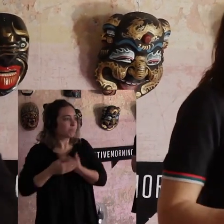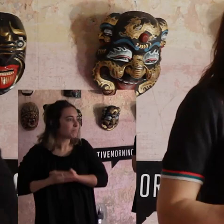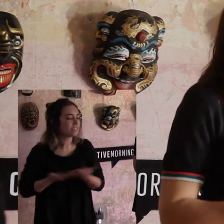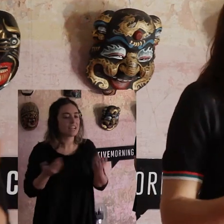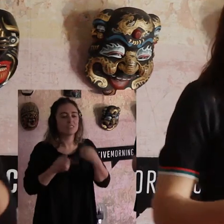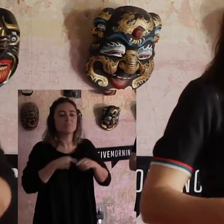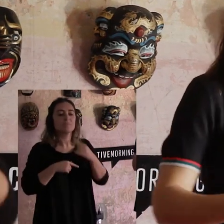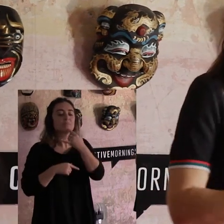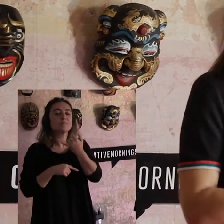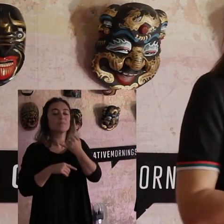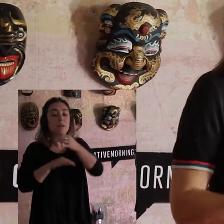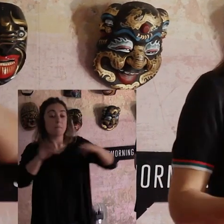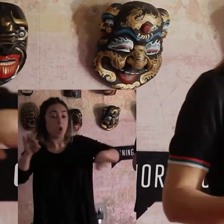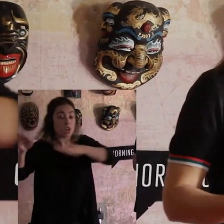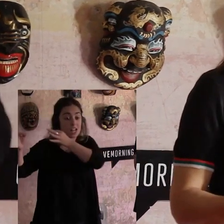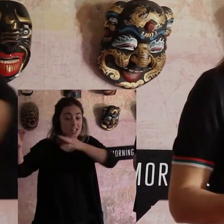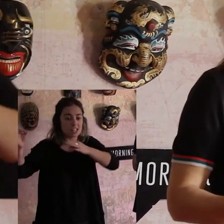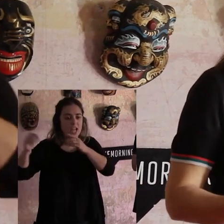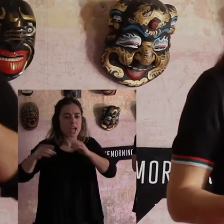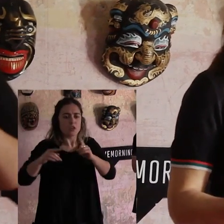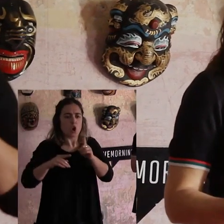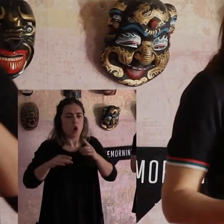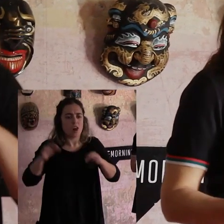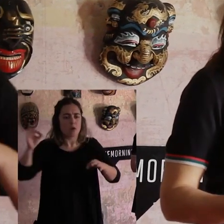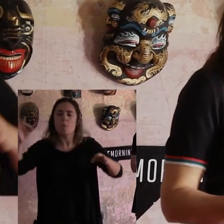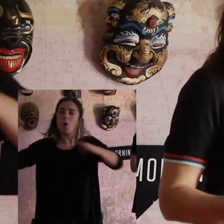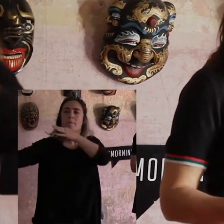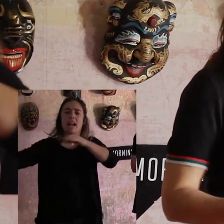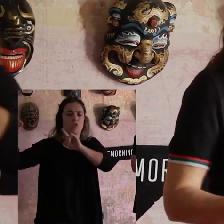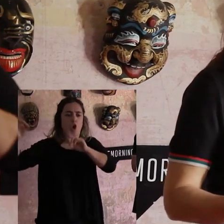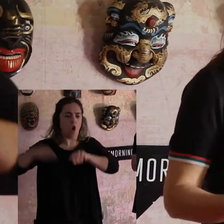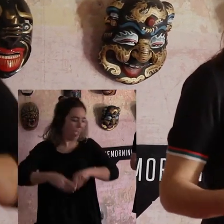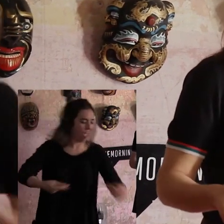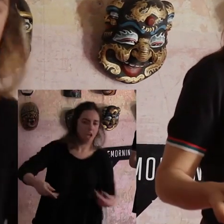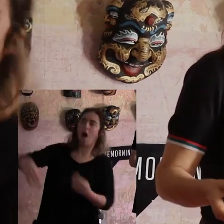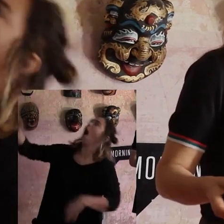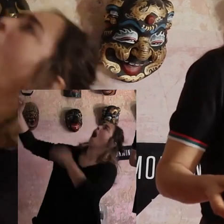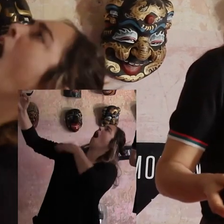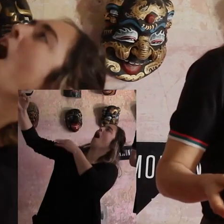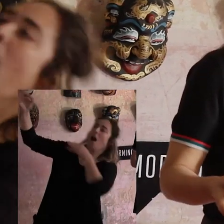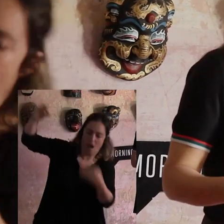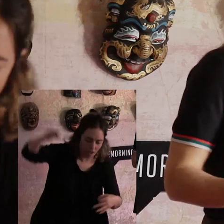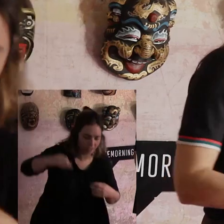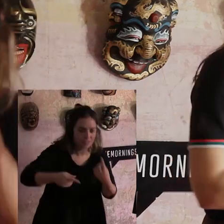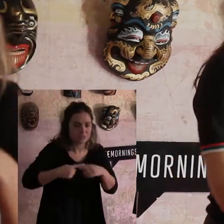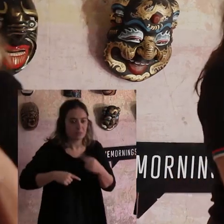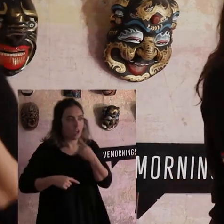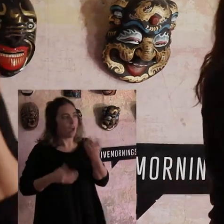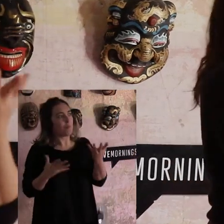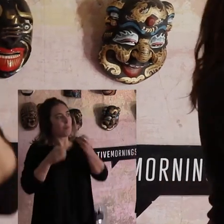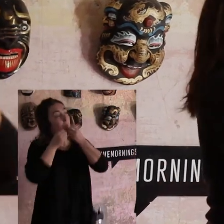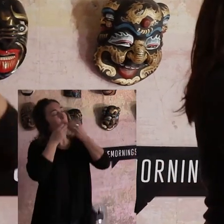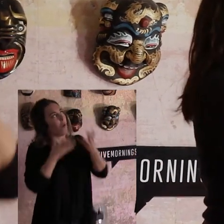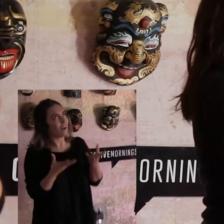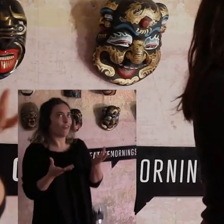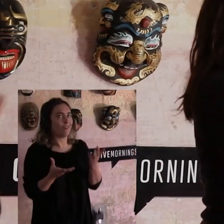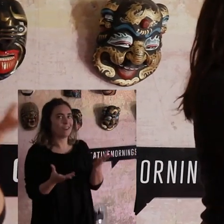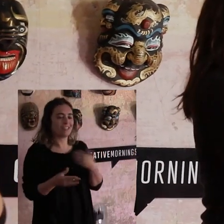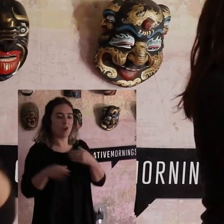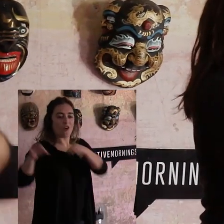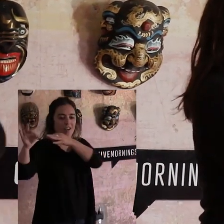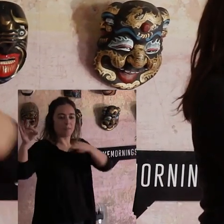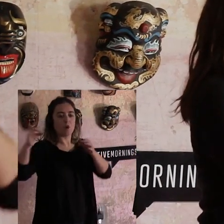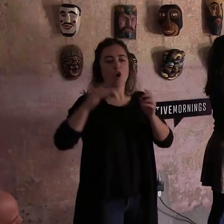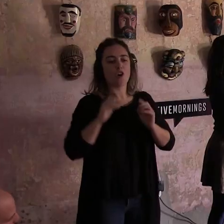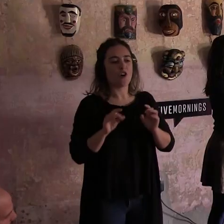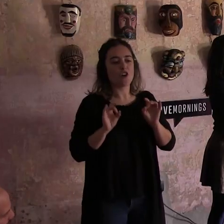yo le decía, Mario, no toques parado como tocas siempre, tírate al piso, hace no sé qué. Bueno, me decía, bueno. Y así